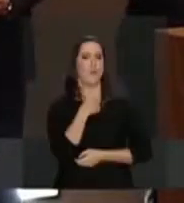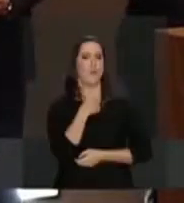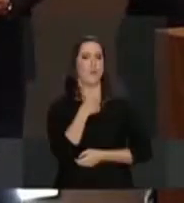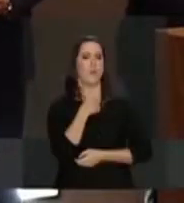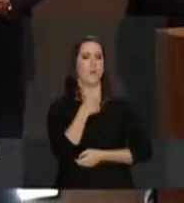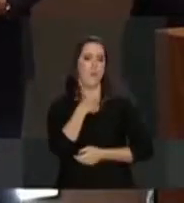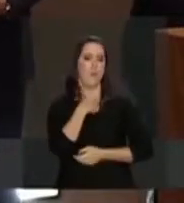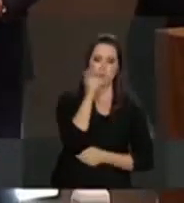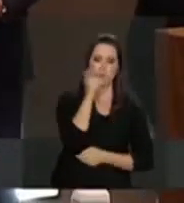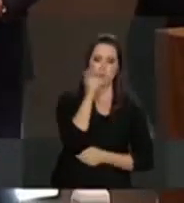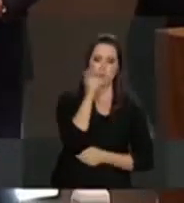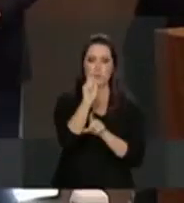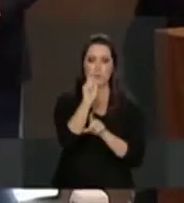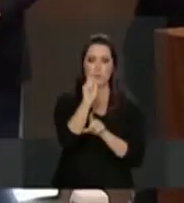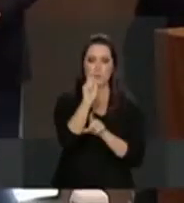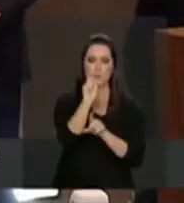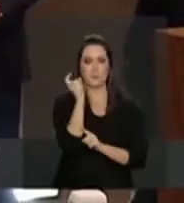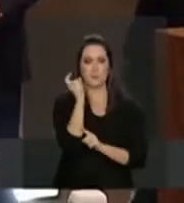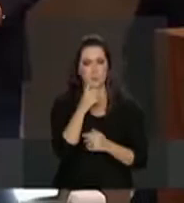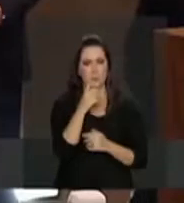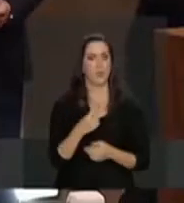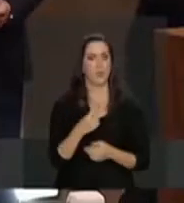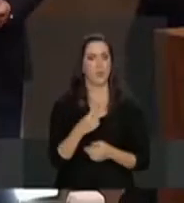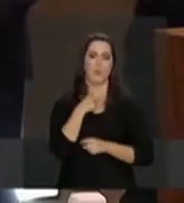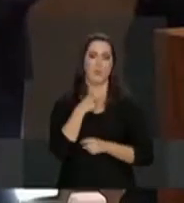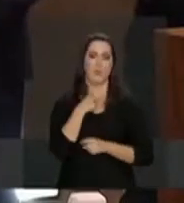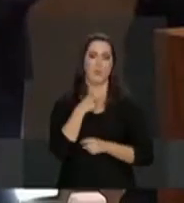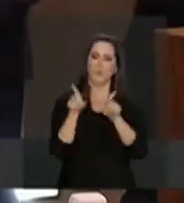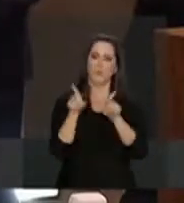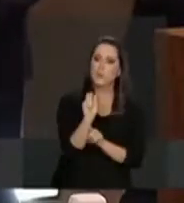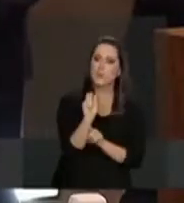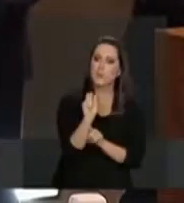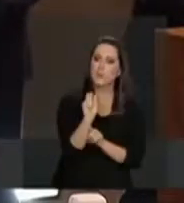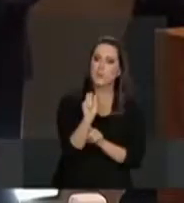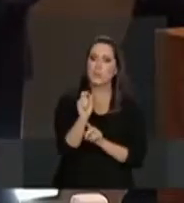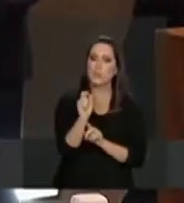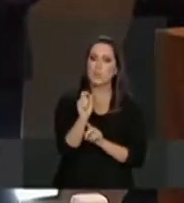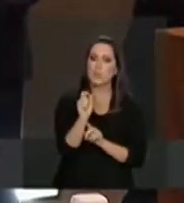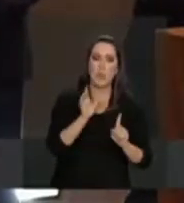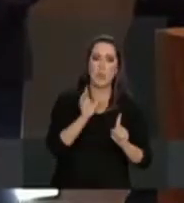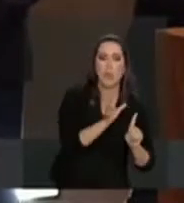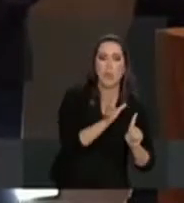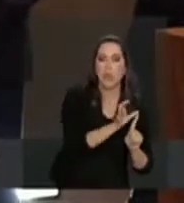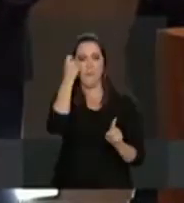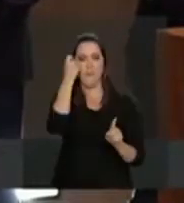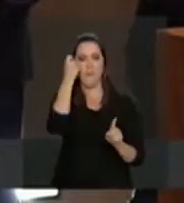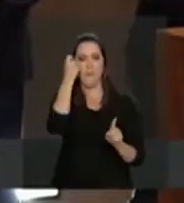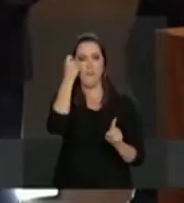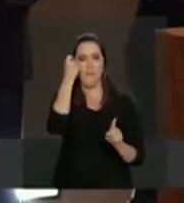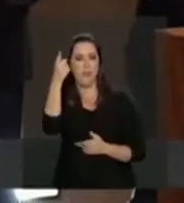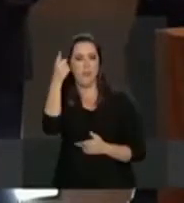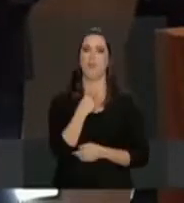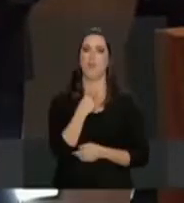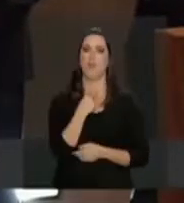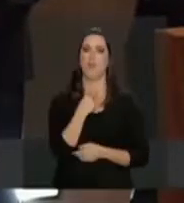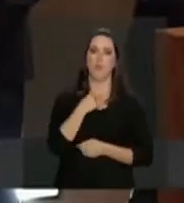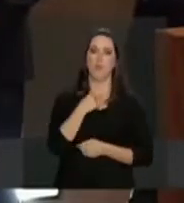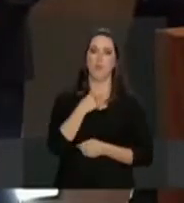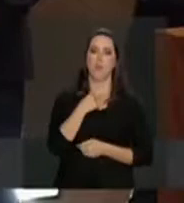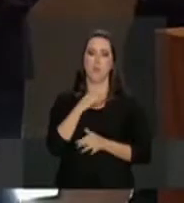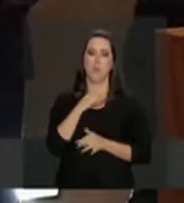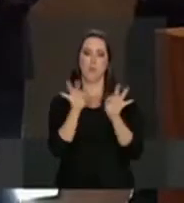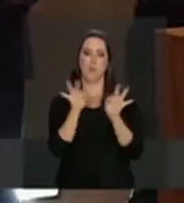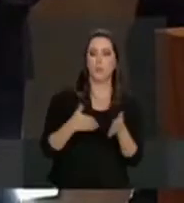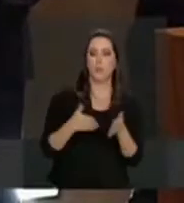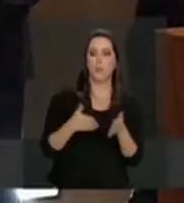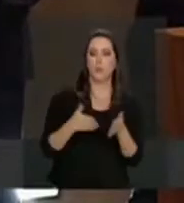não mais as mentiras, não mais manipulação ideológica, não mais submissão